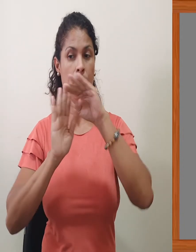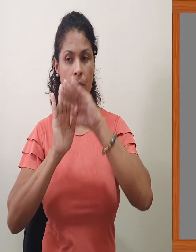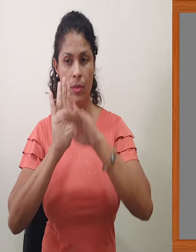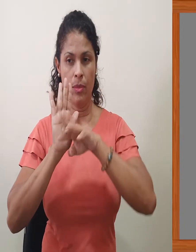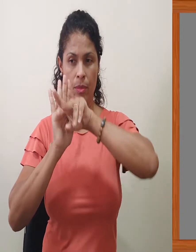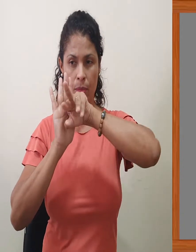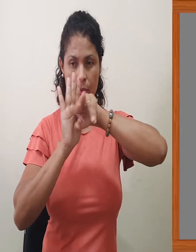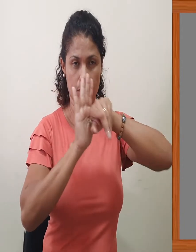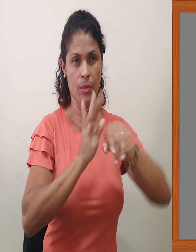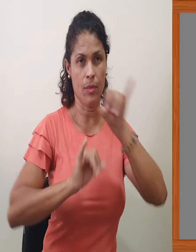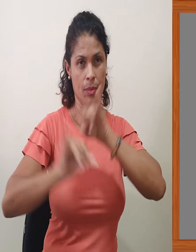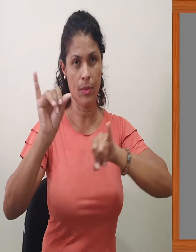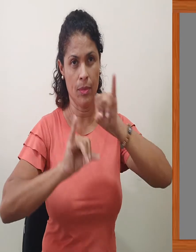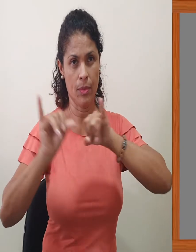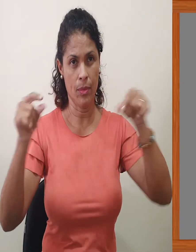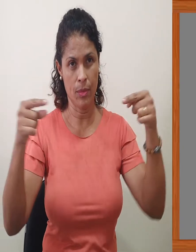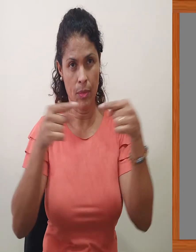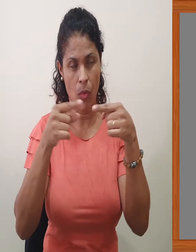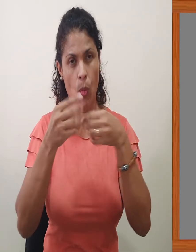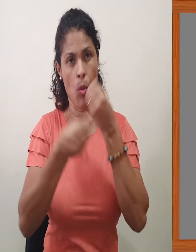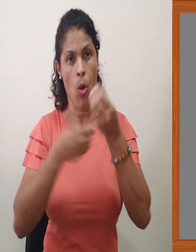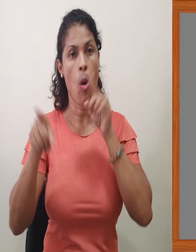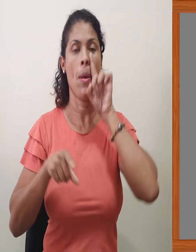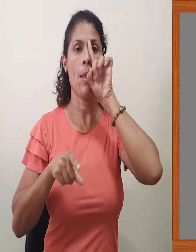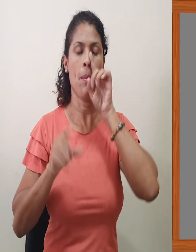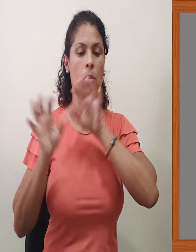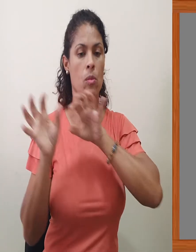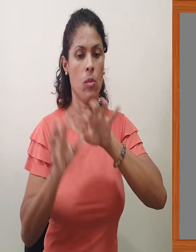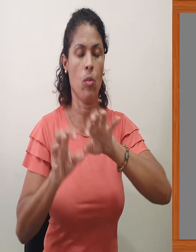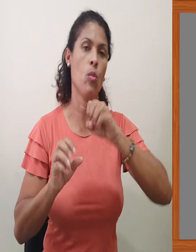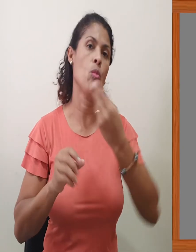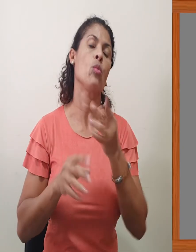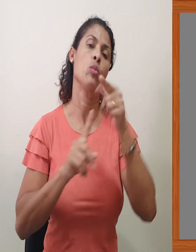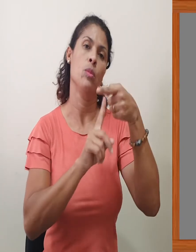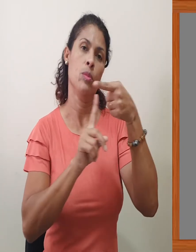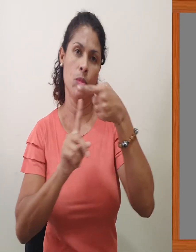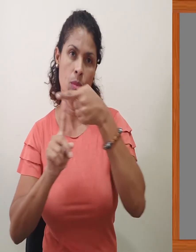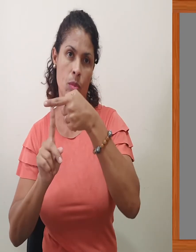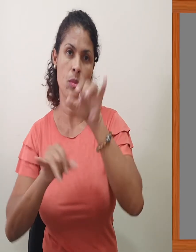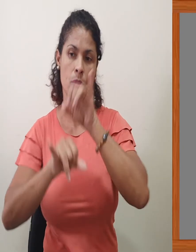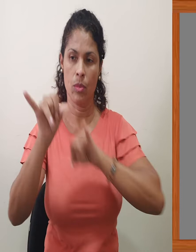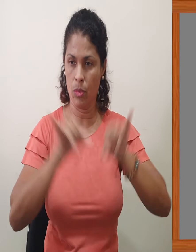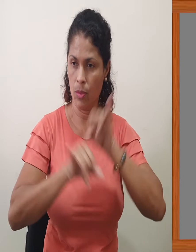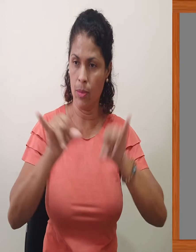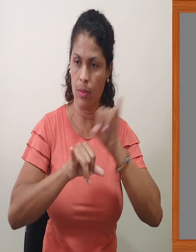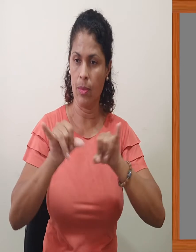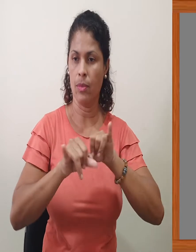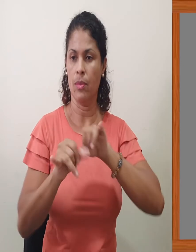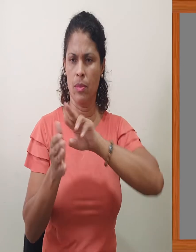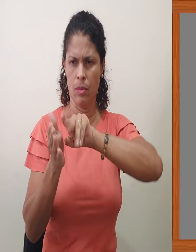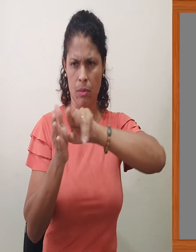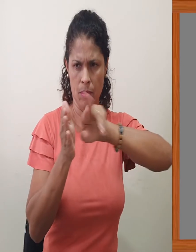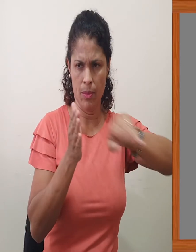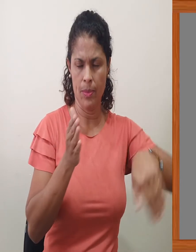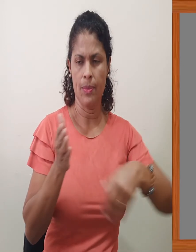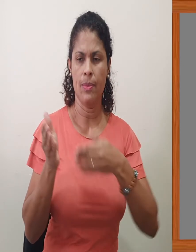humanos. As do grupo 2B, a sua carcinogenicidade foi apontada com base em evidências suficientes para animais